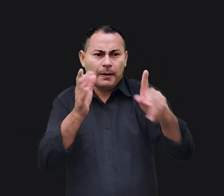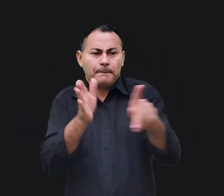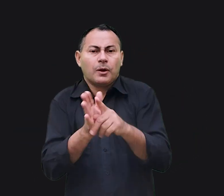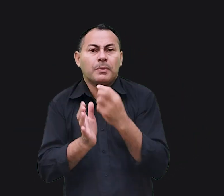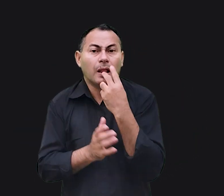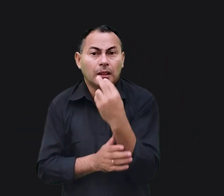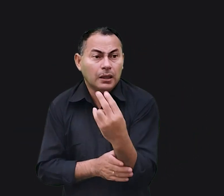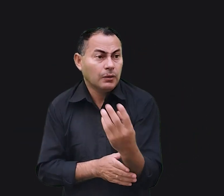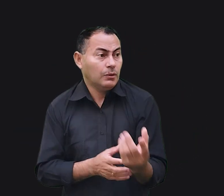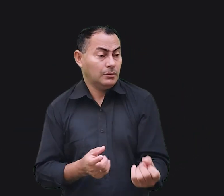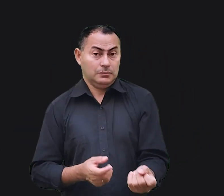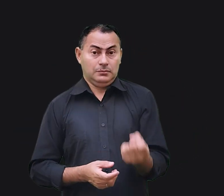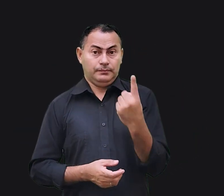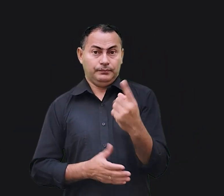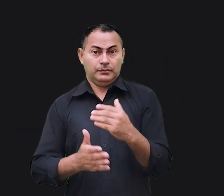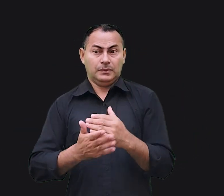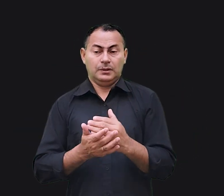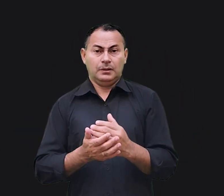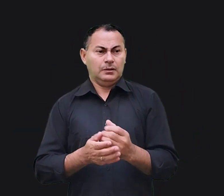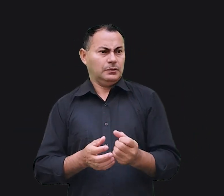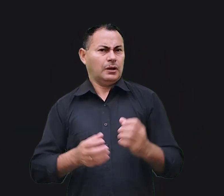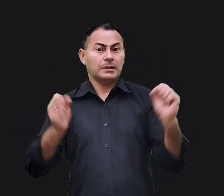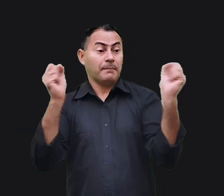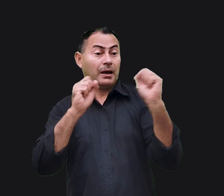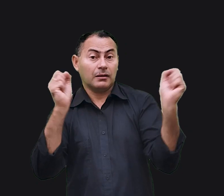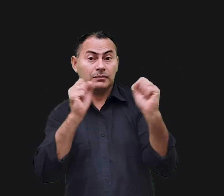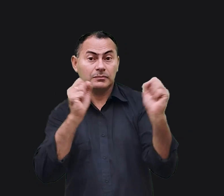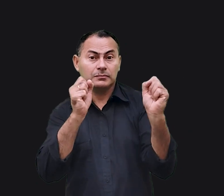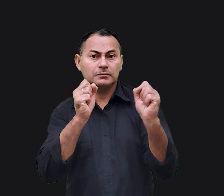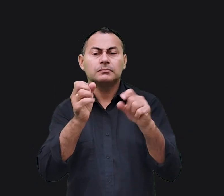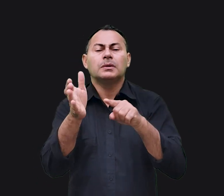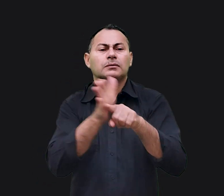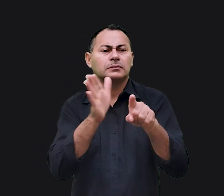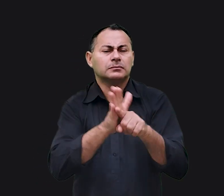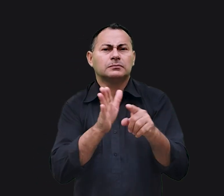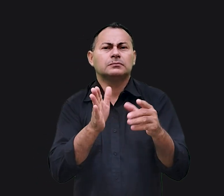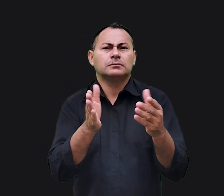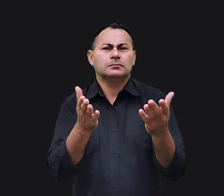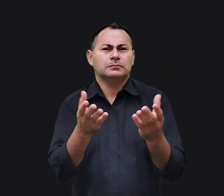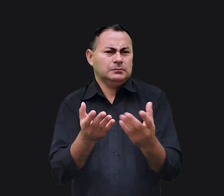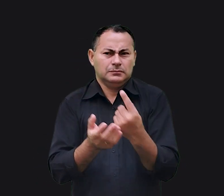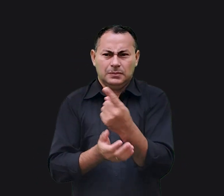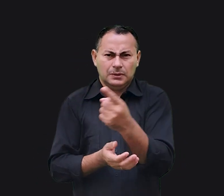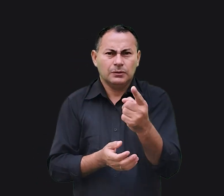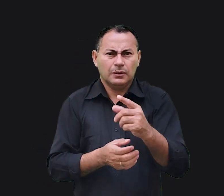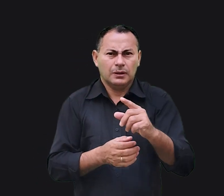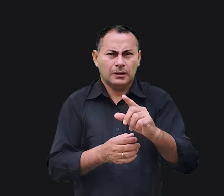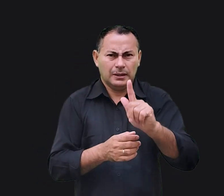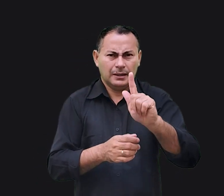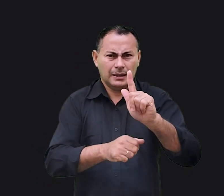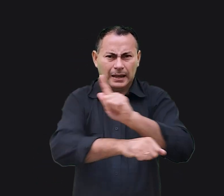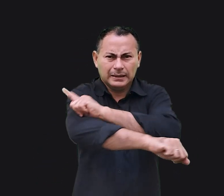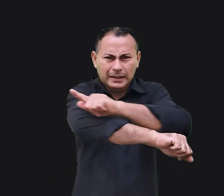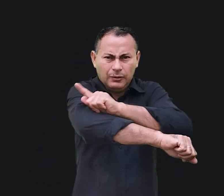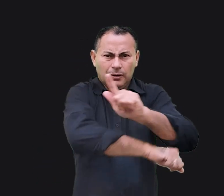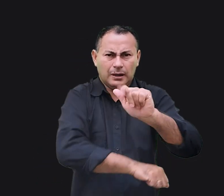própria língua. Atônitos e maravilhados, eles perguntavam: acaso não são galileus todos esses homens que estão